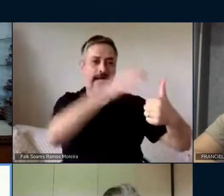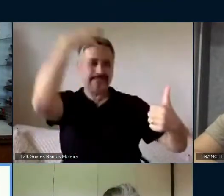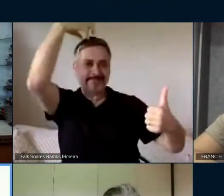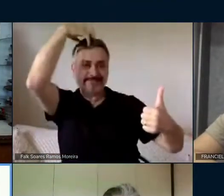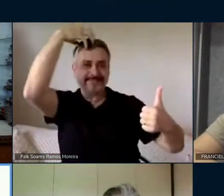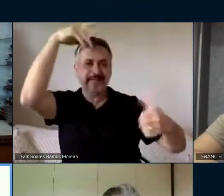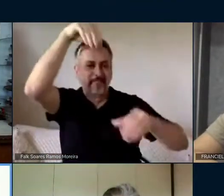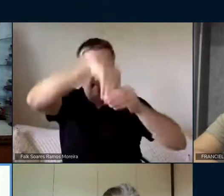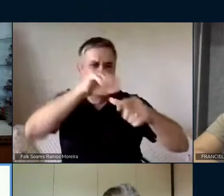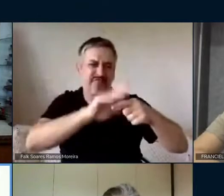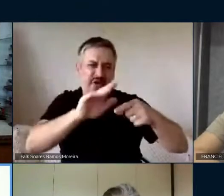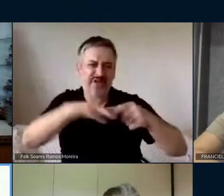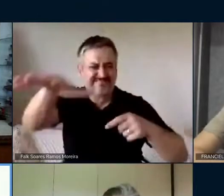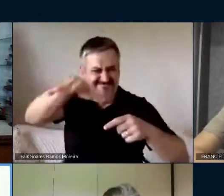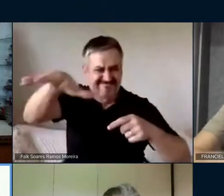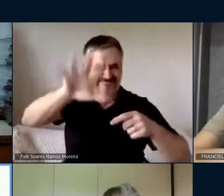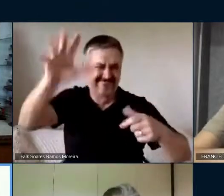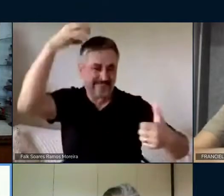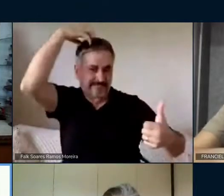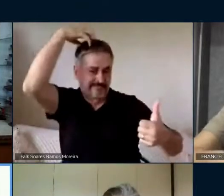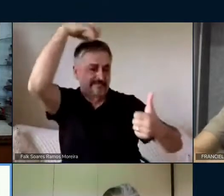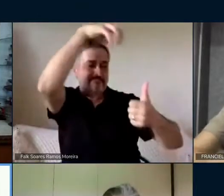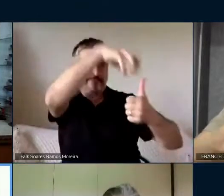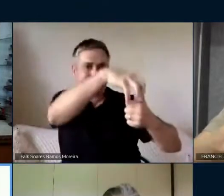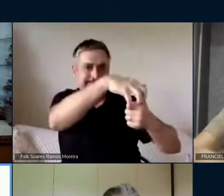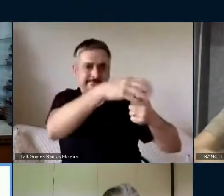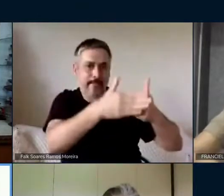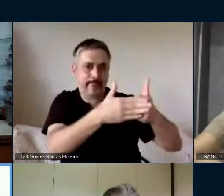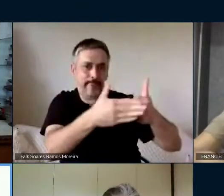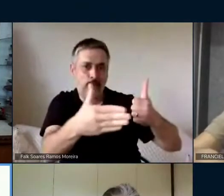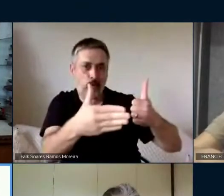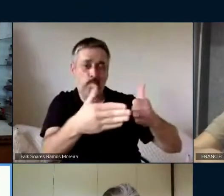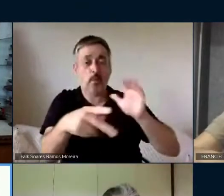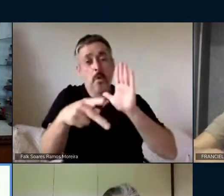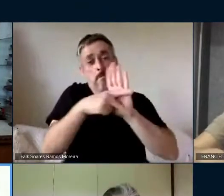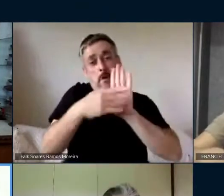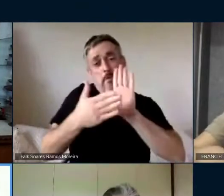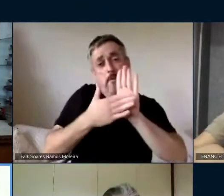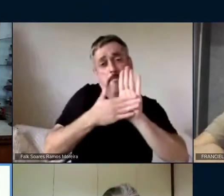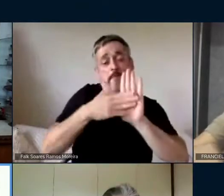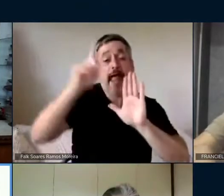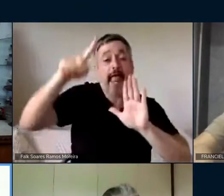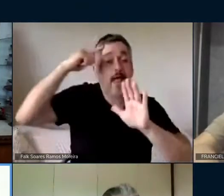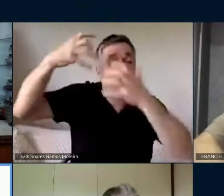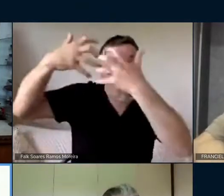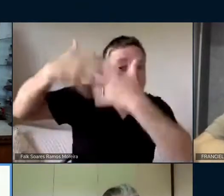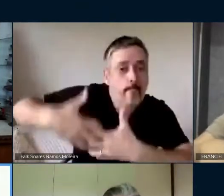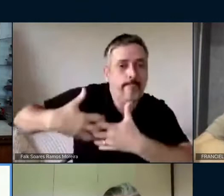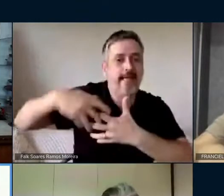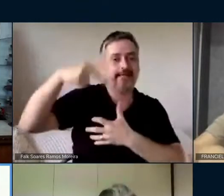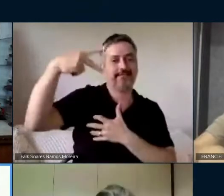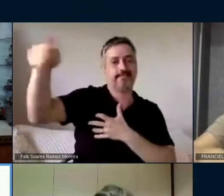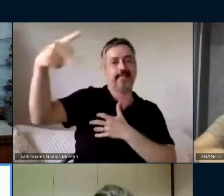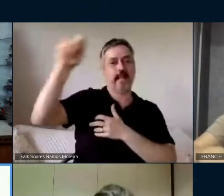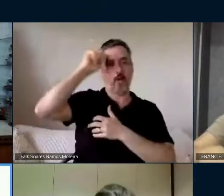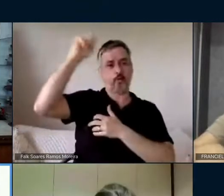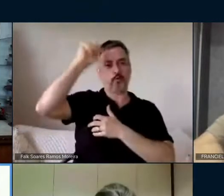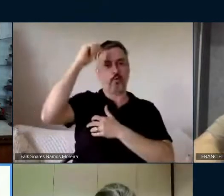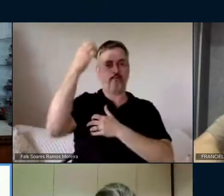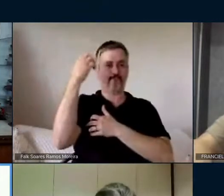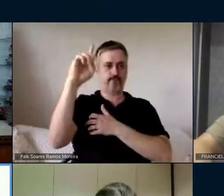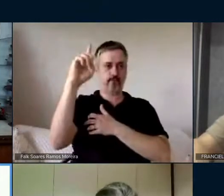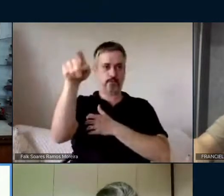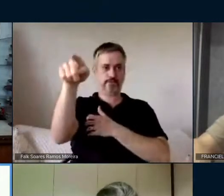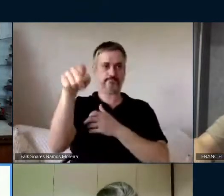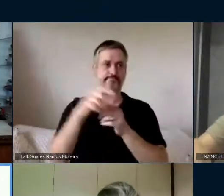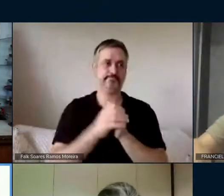Então, primeiro reinado. Então, não faça mais como rei primeiro. Então, faz dessa forma que aí representa um